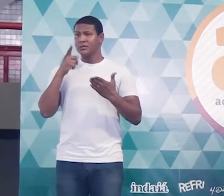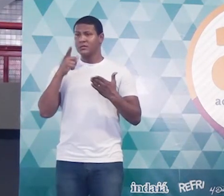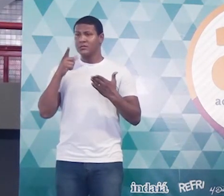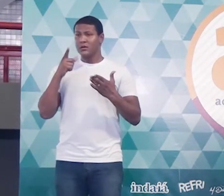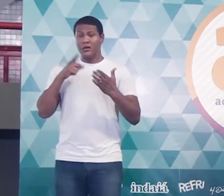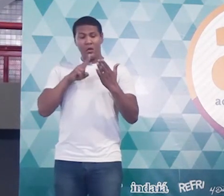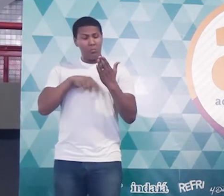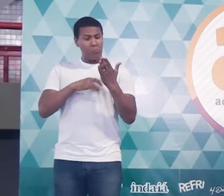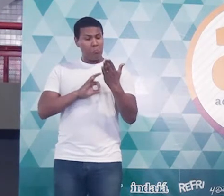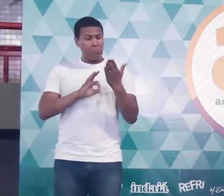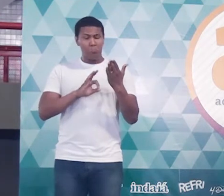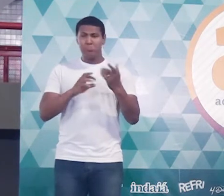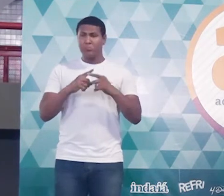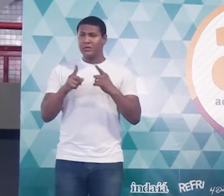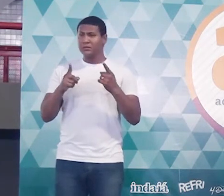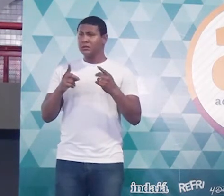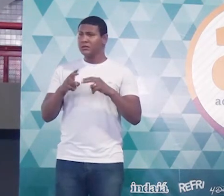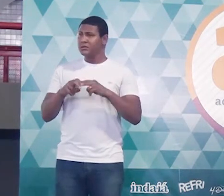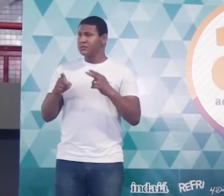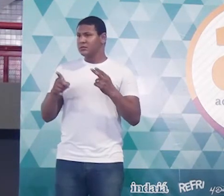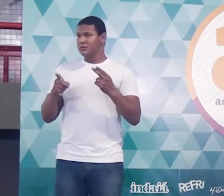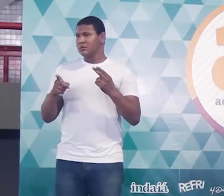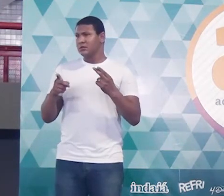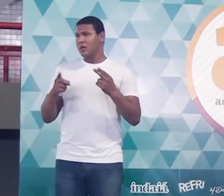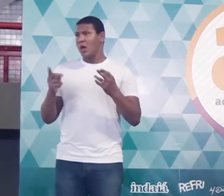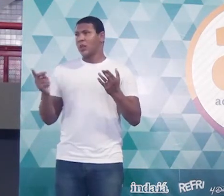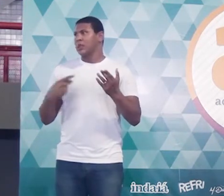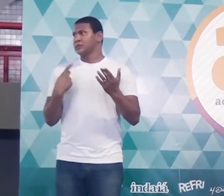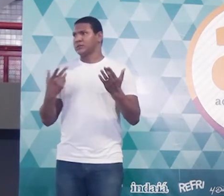né? E aí eu posso cometer uma gafe.